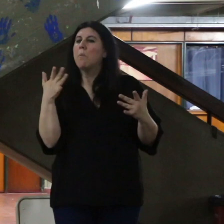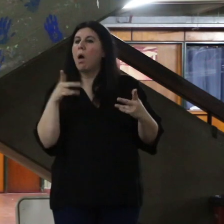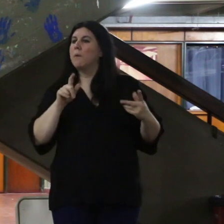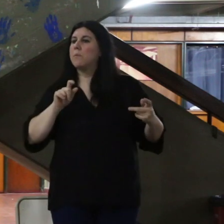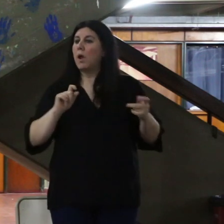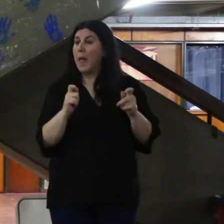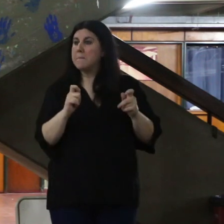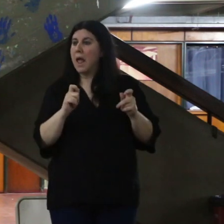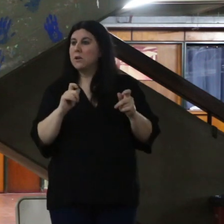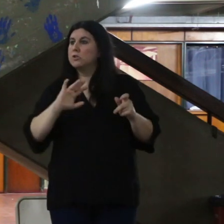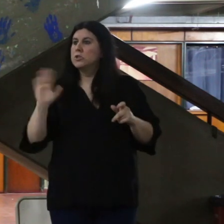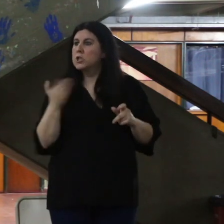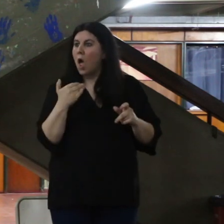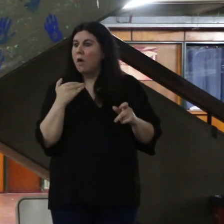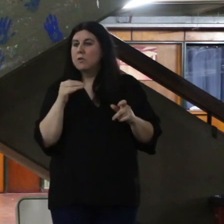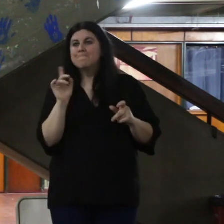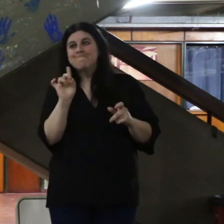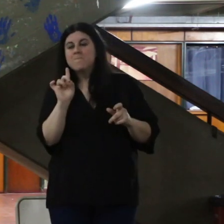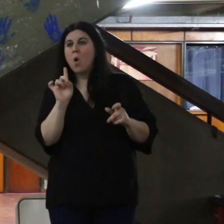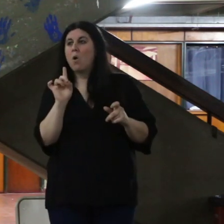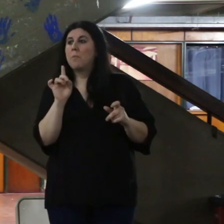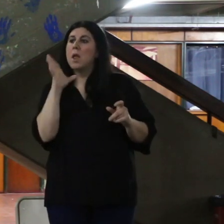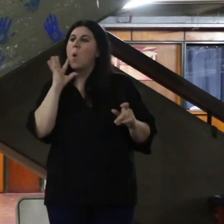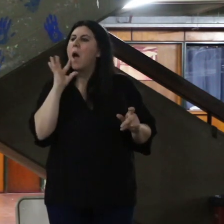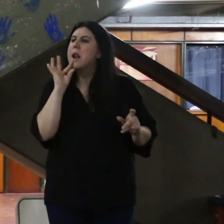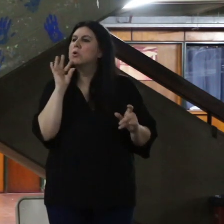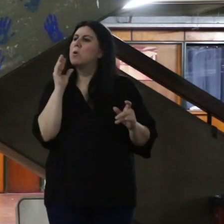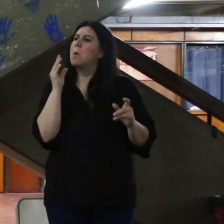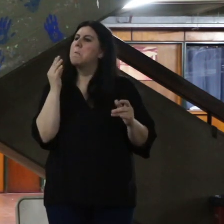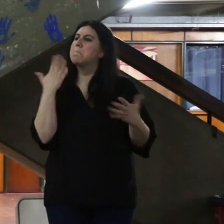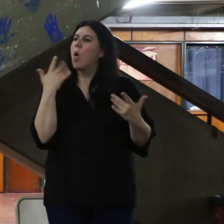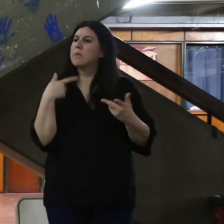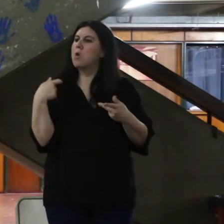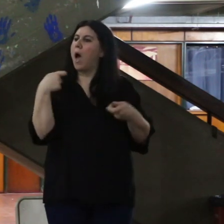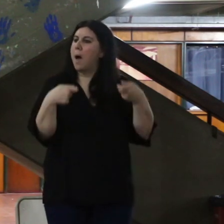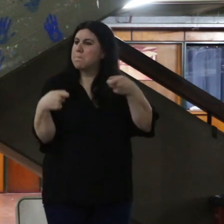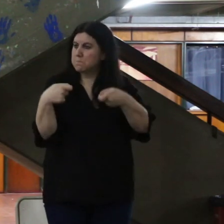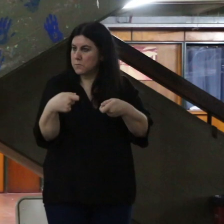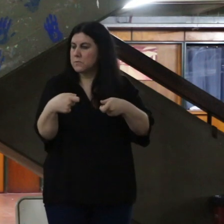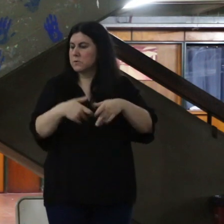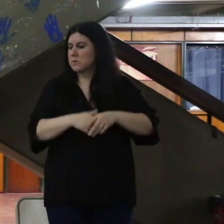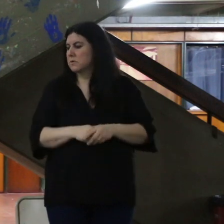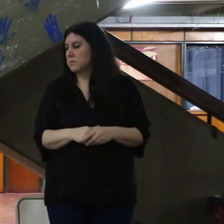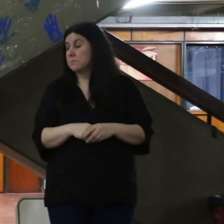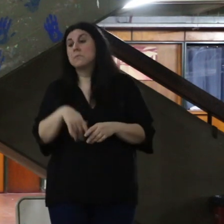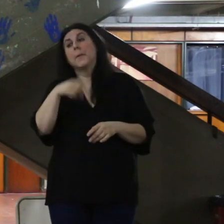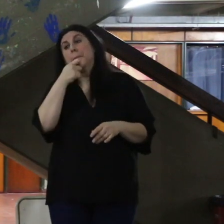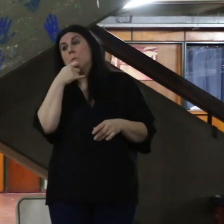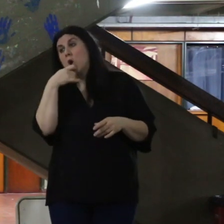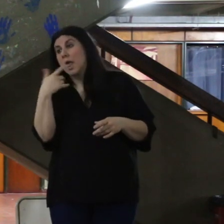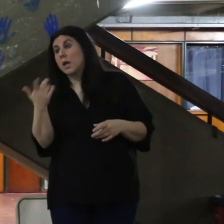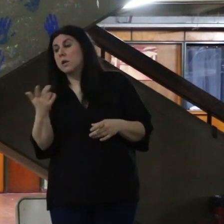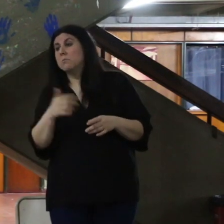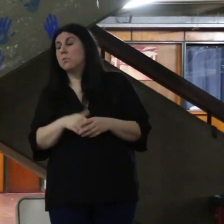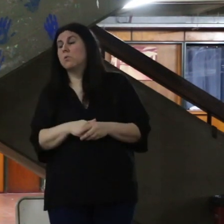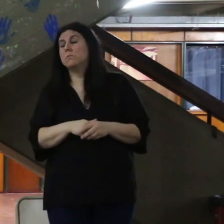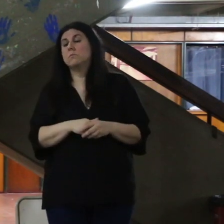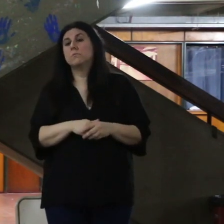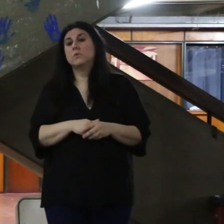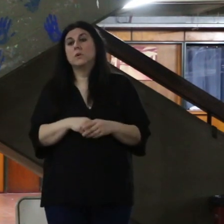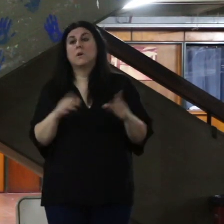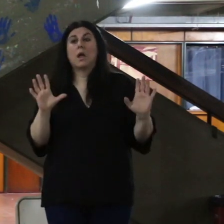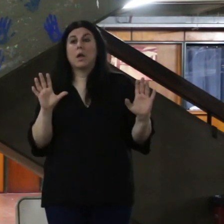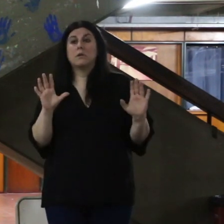todo, nunca todo. Pero en algo podemos interrumpir. Por ejemplo, ¿sí?, en lo que está